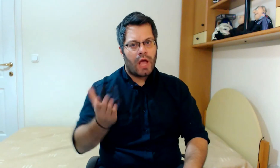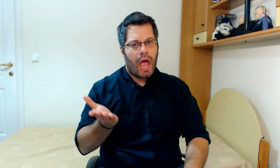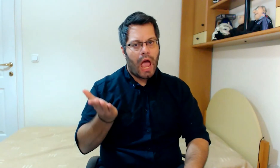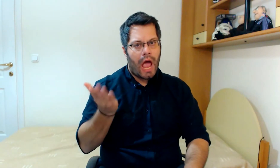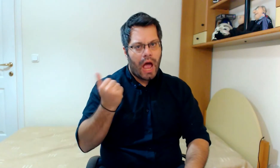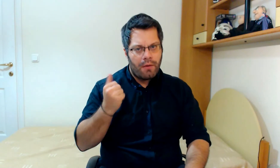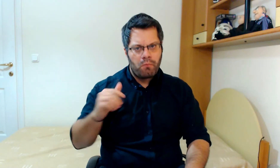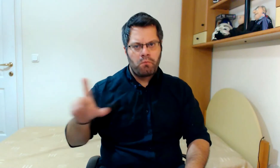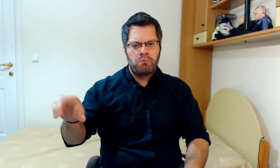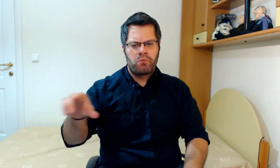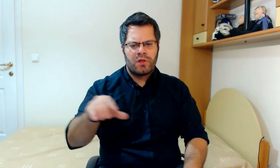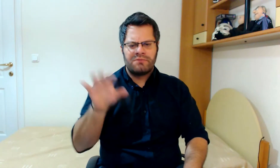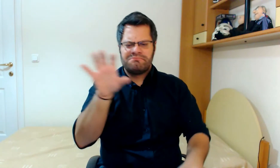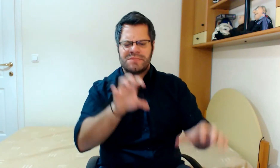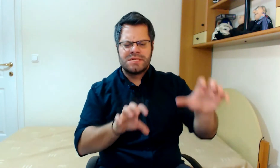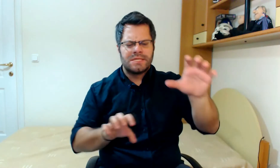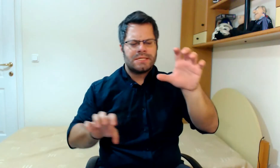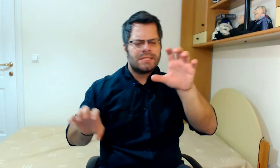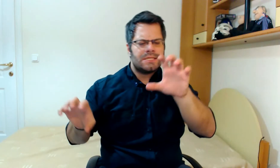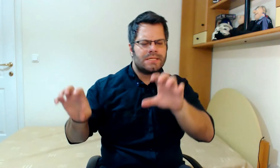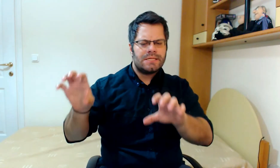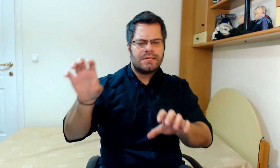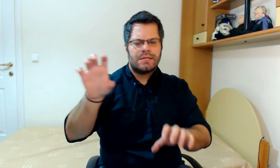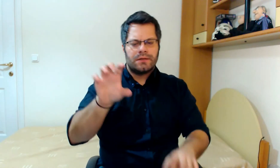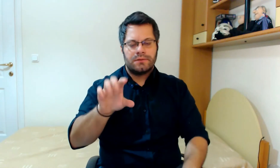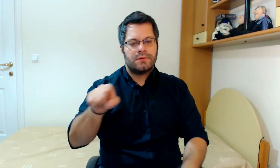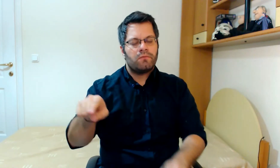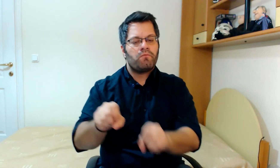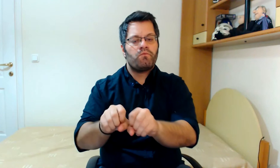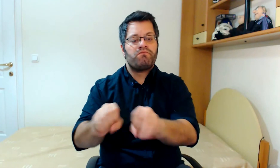είναι σκοτεινό, έτσι ώστε να βρεις το ποντίκι με το φως που θα εκπέμπει.